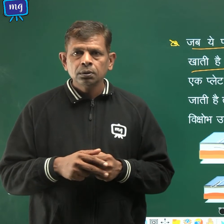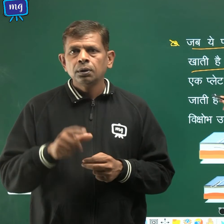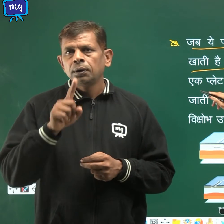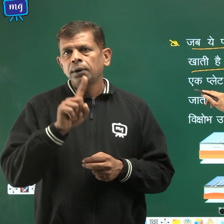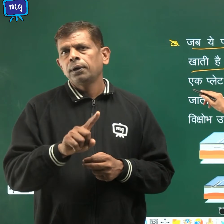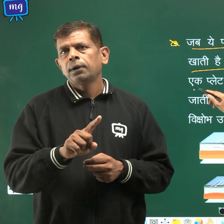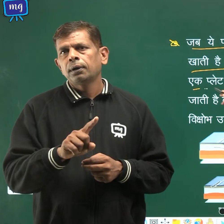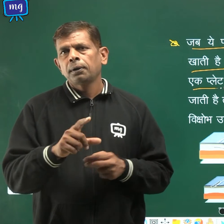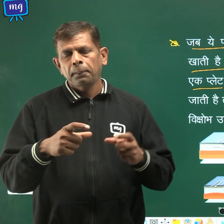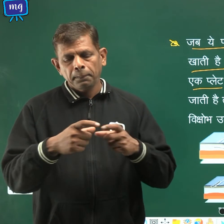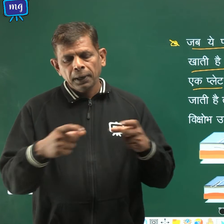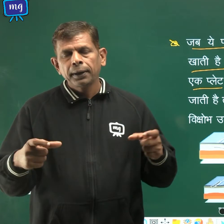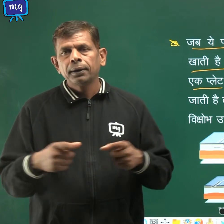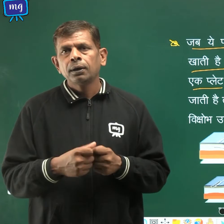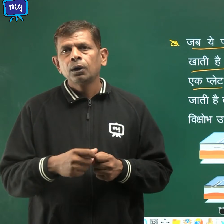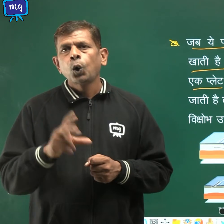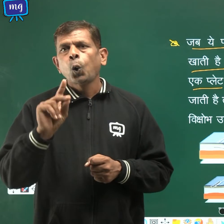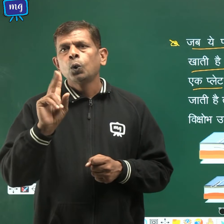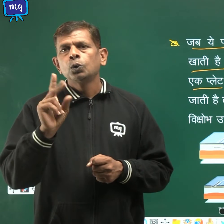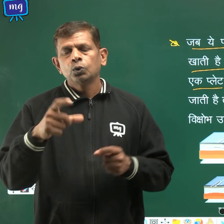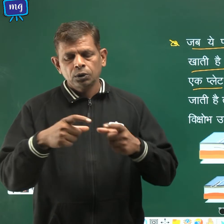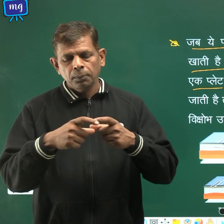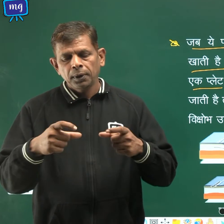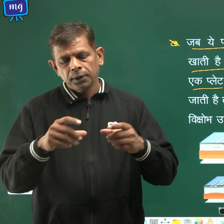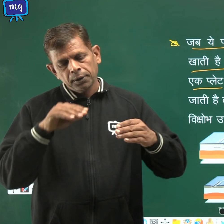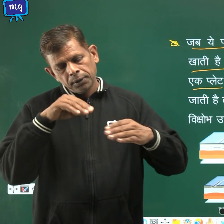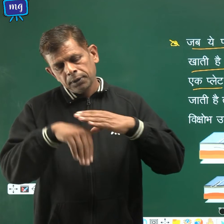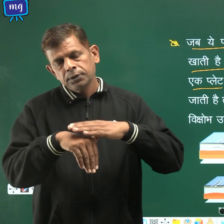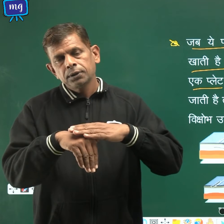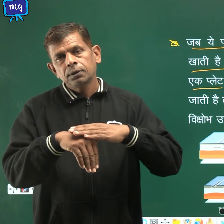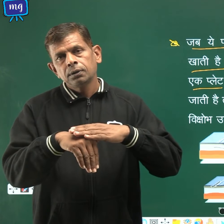एक प्लेट दूसरी प्लेट के नीचे